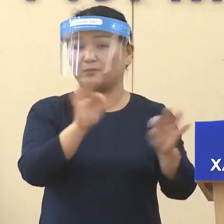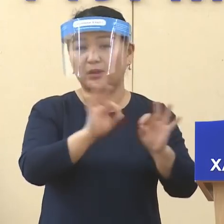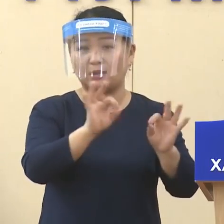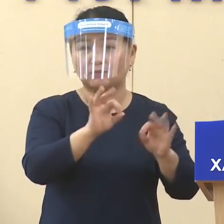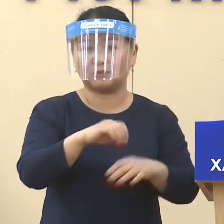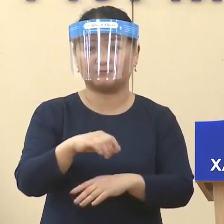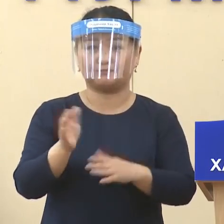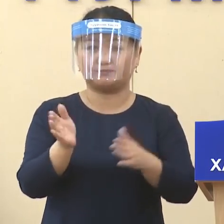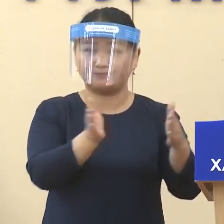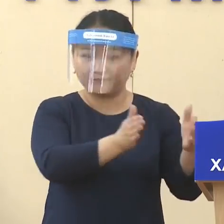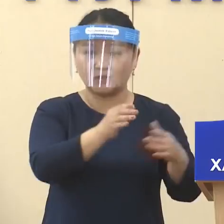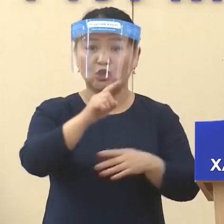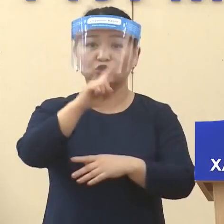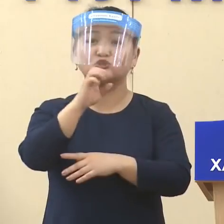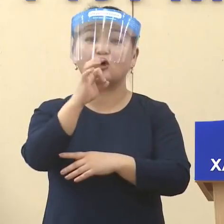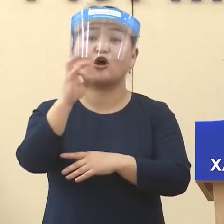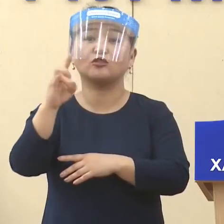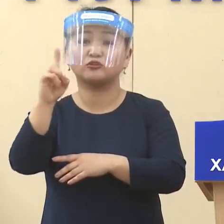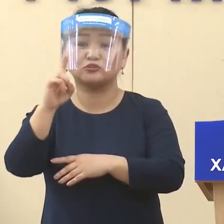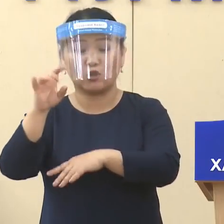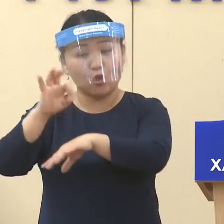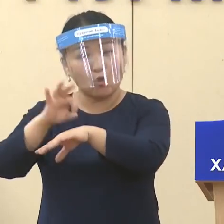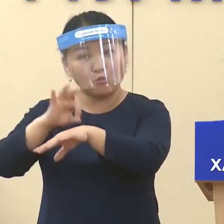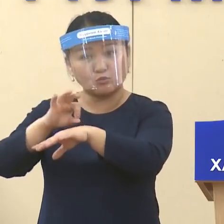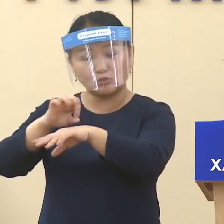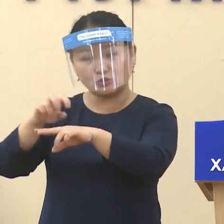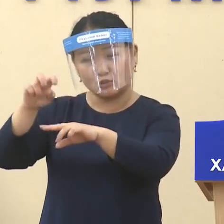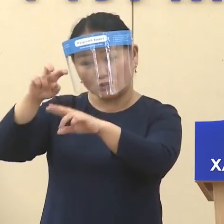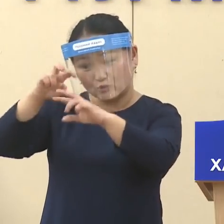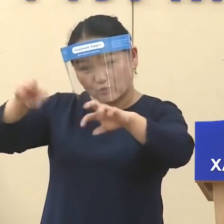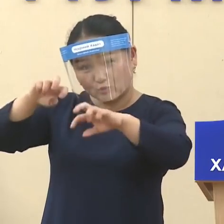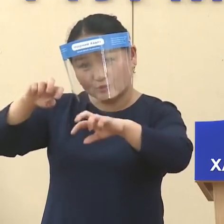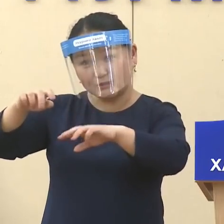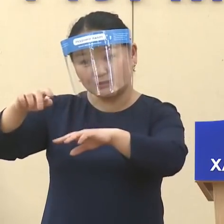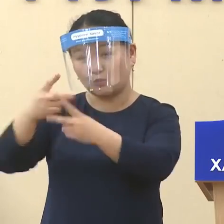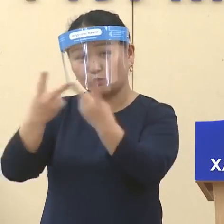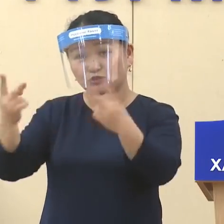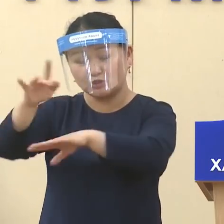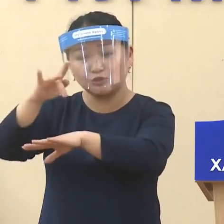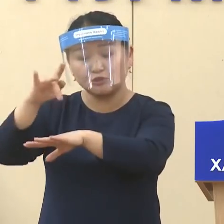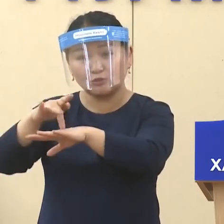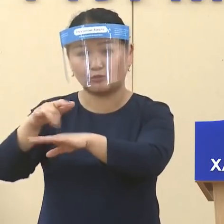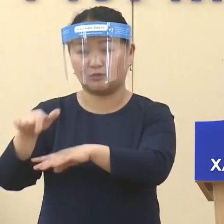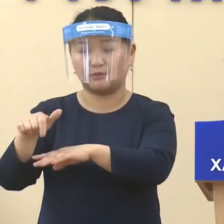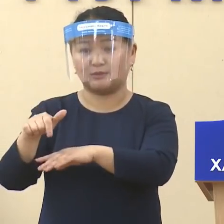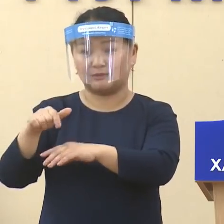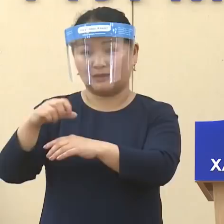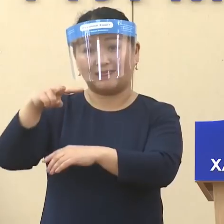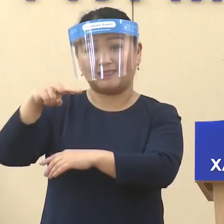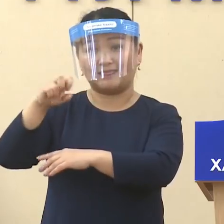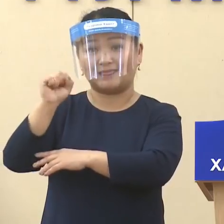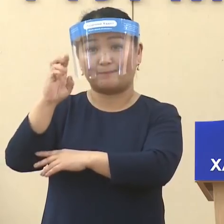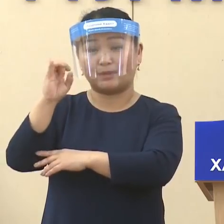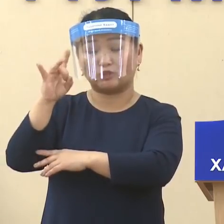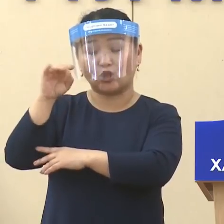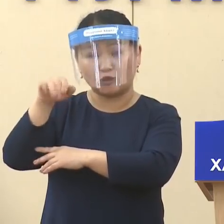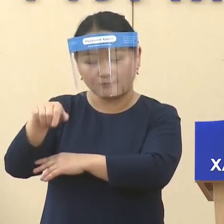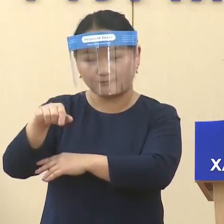төвийн зоонос өвчин судлалын үндэсний төвийн лабораторид 5 сарын 1-нд Сэвэл Улаанбаатарын онгоцоор